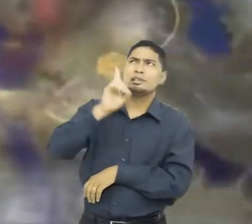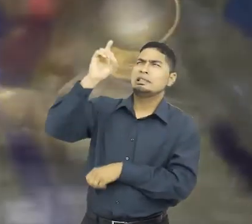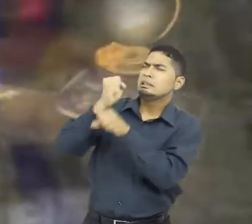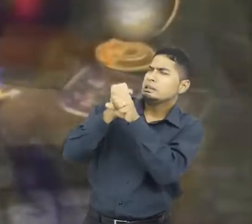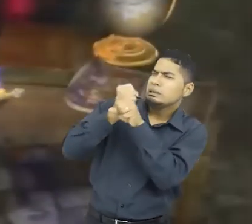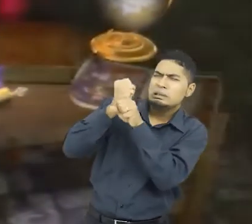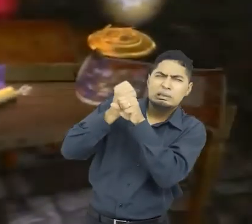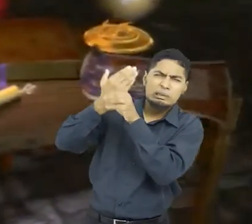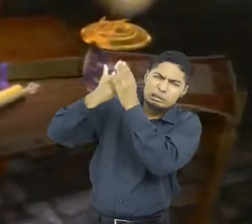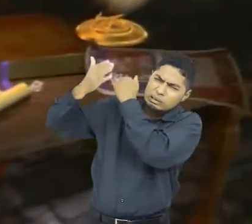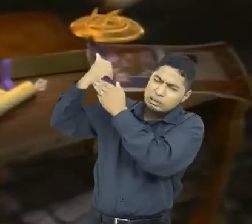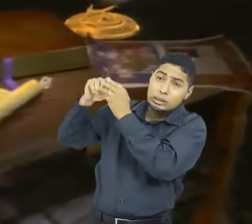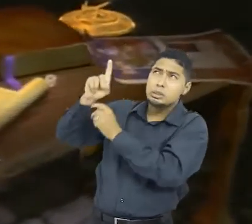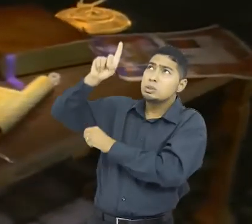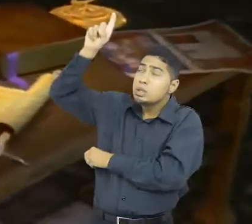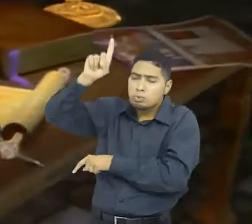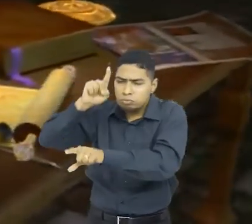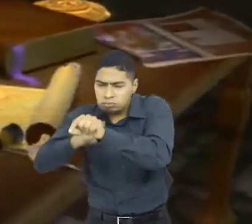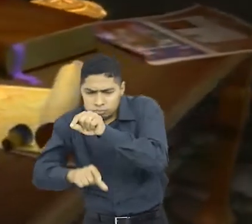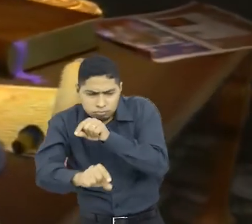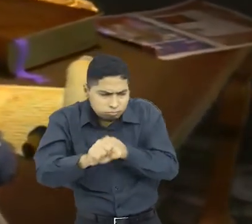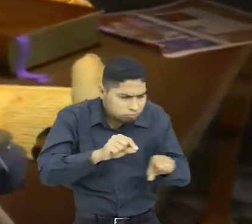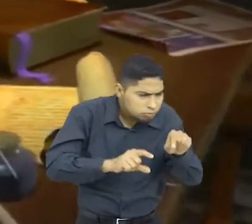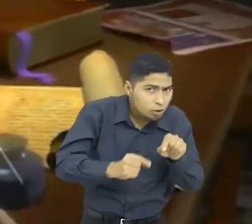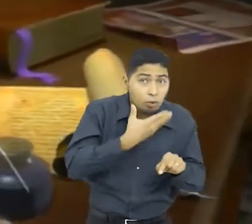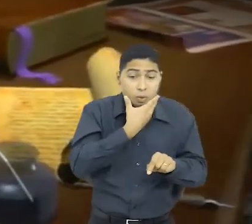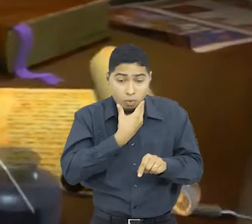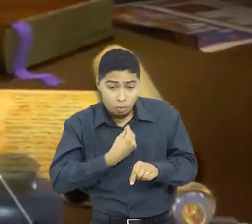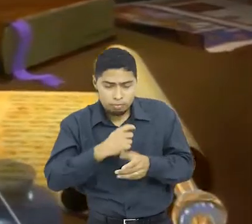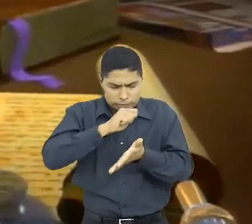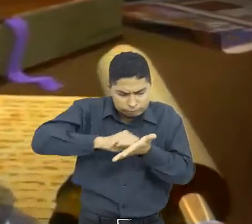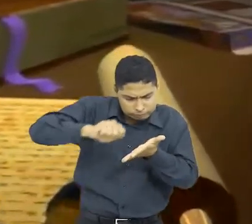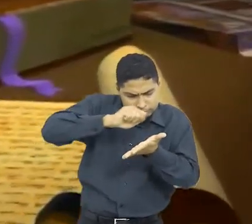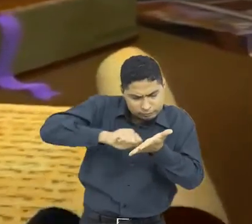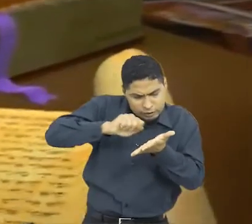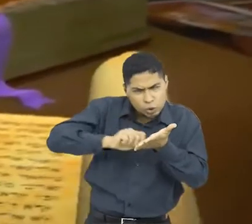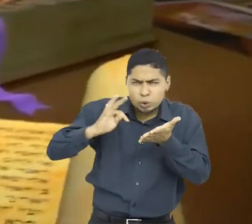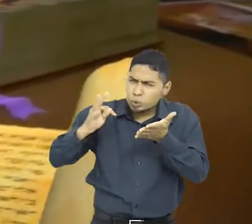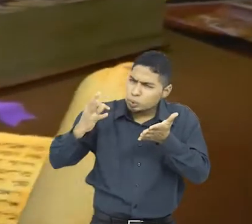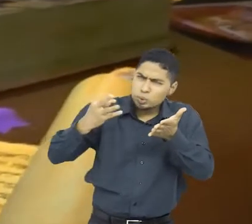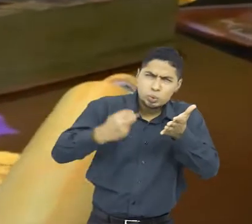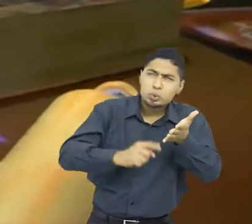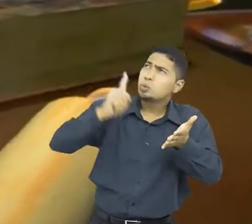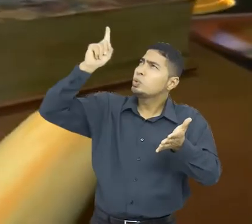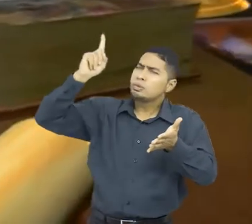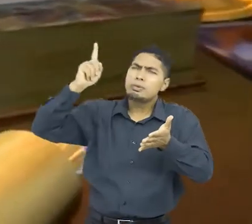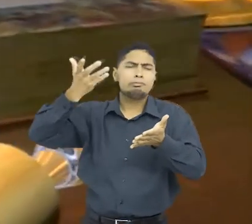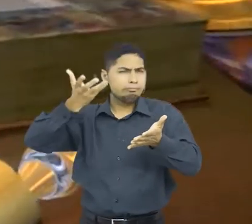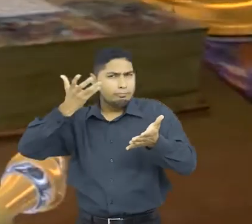3.500 anos, Deus escolheu alguns homens para que escrevessem o que Ele dizia. Por 1.500 anos, Deus continuou a falar,